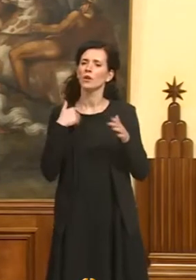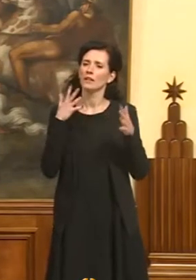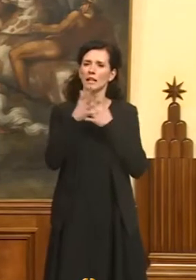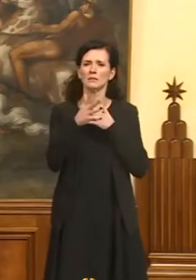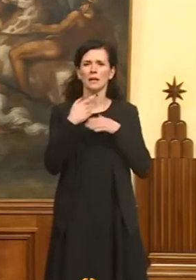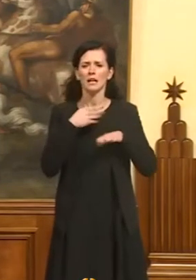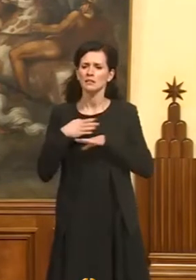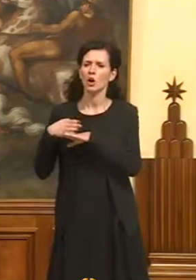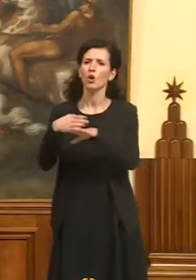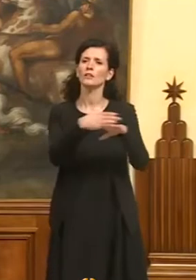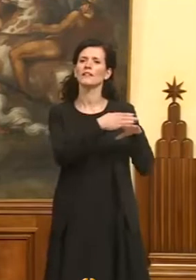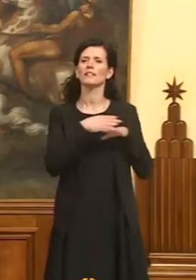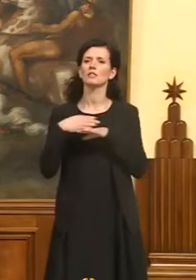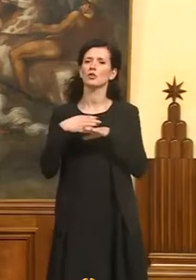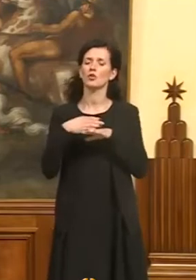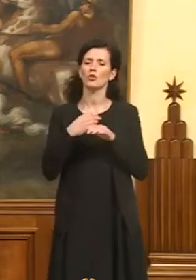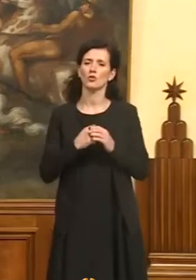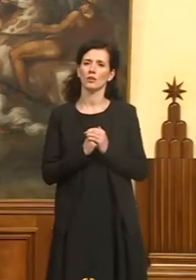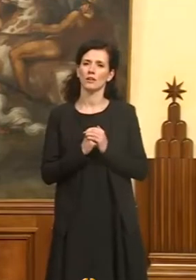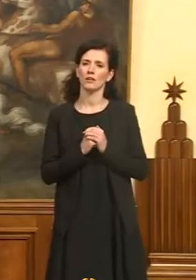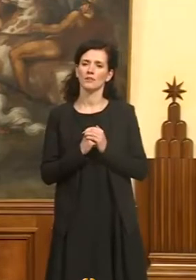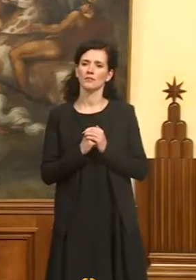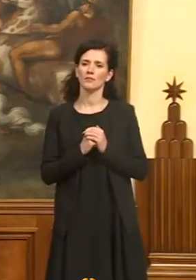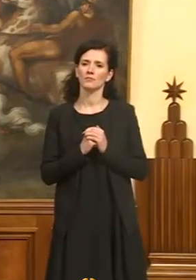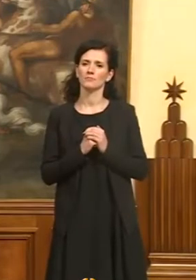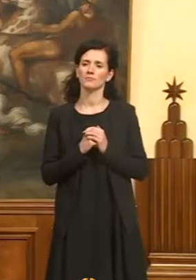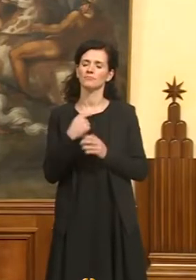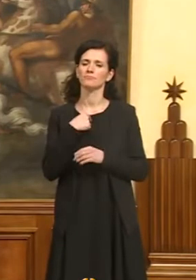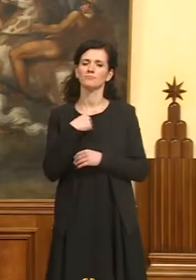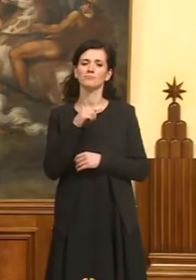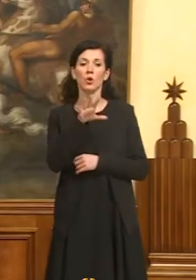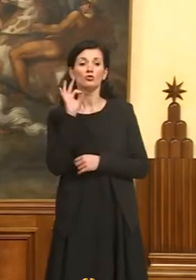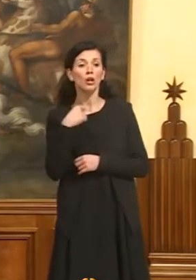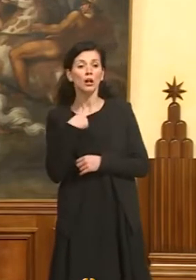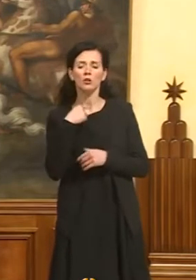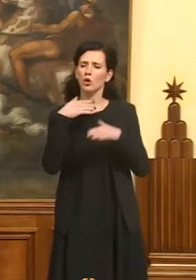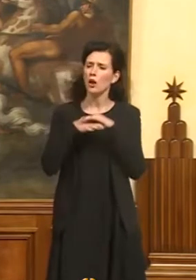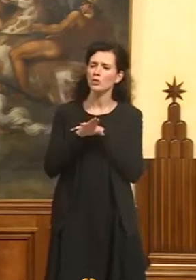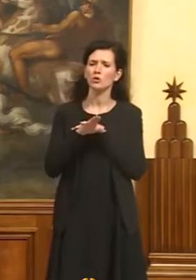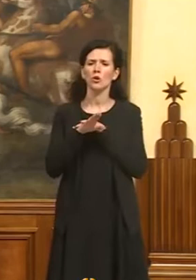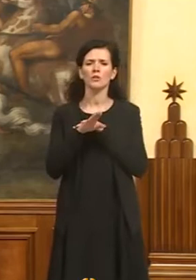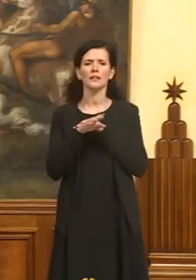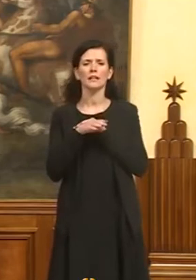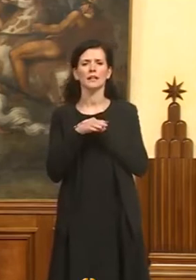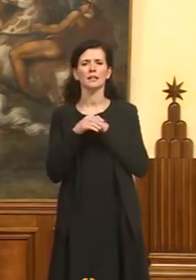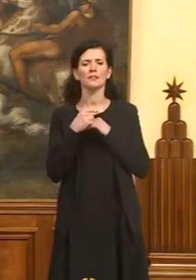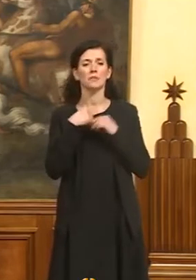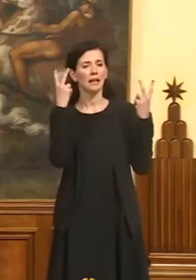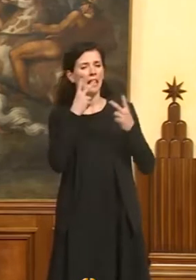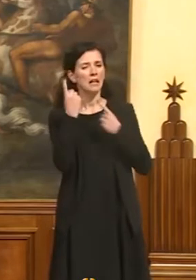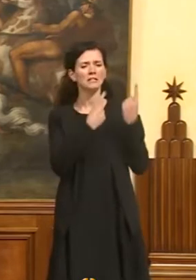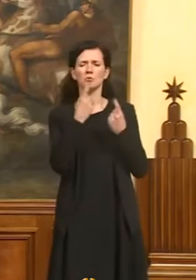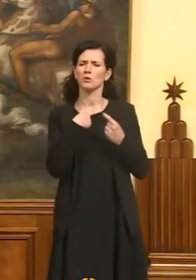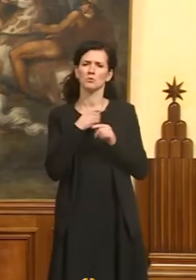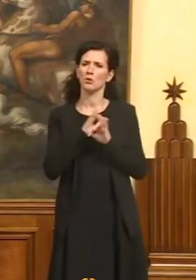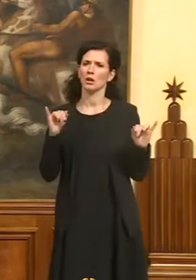condivisione. Ho scelto di non minimizzare, di non nascondere la realtà che ogni giorno è sotto i